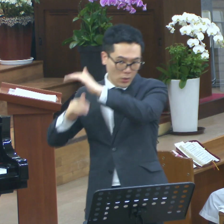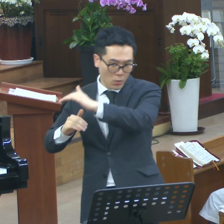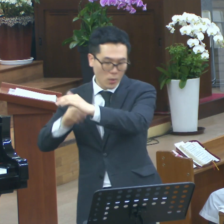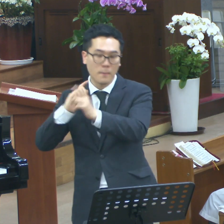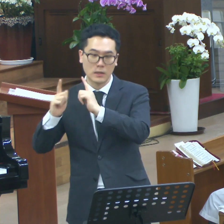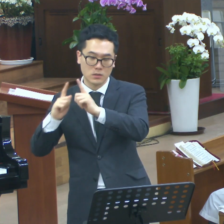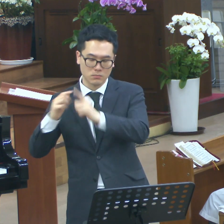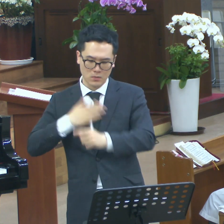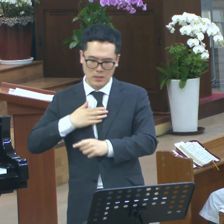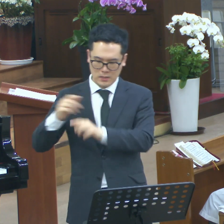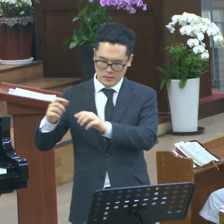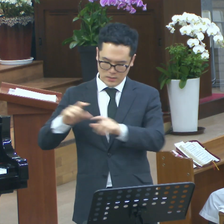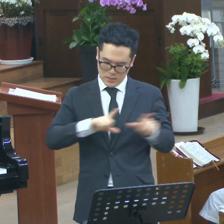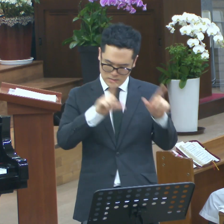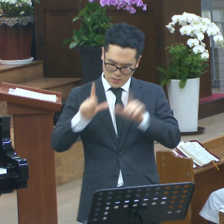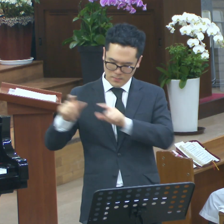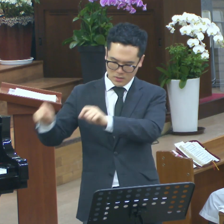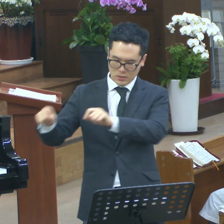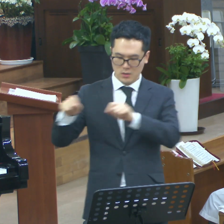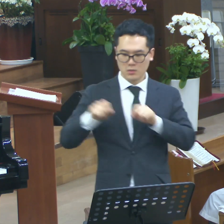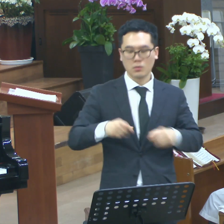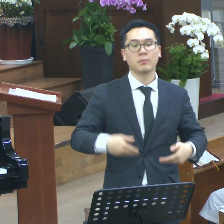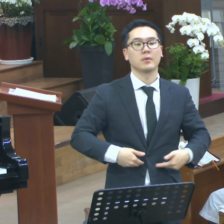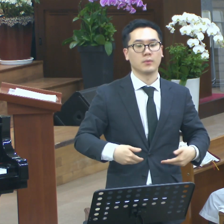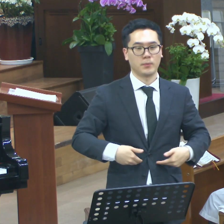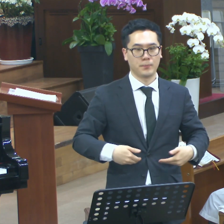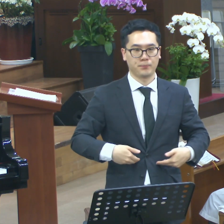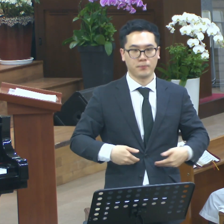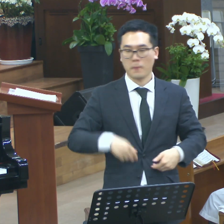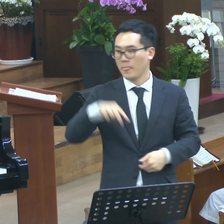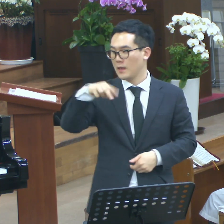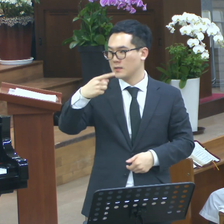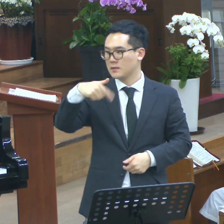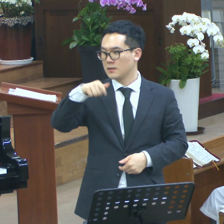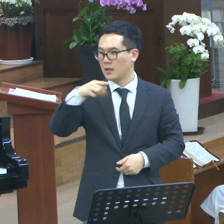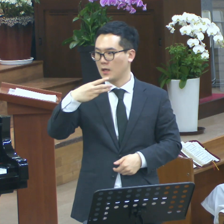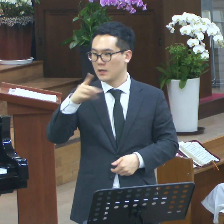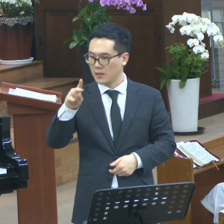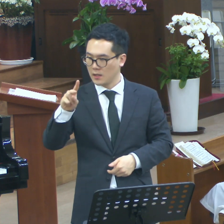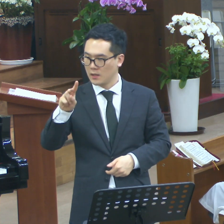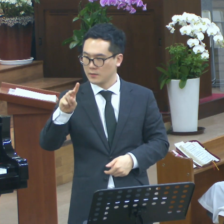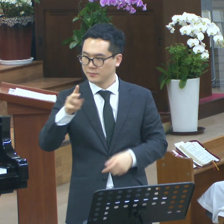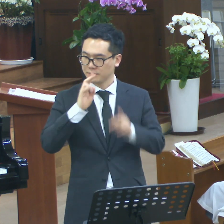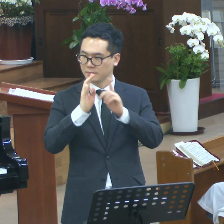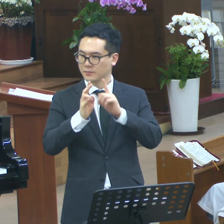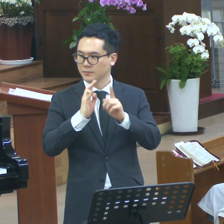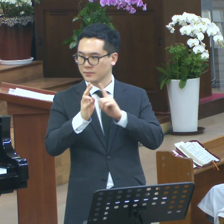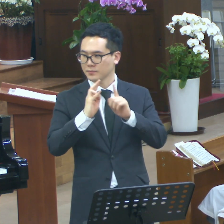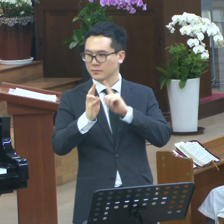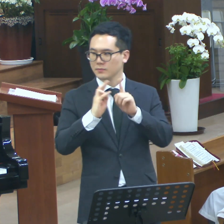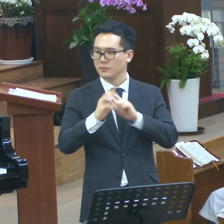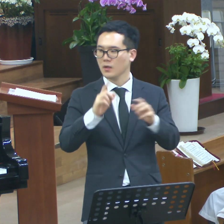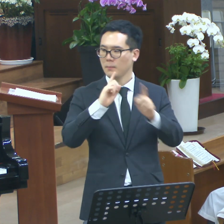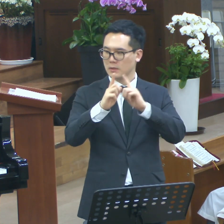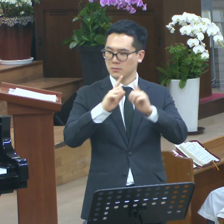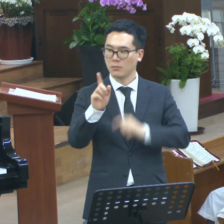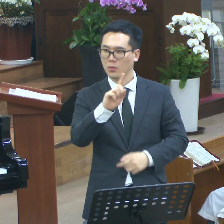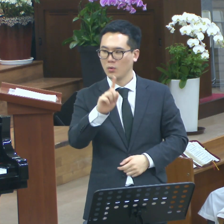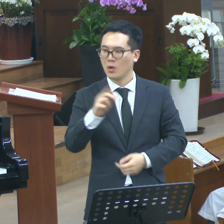능력이죠. 스가랴 선지자는 여호와께서 위로하는 말씀으로 대답하시더라. 너희를 위로하는